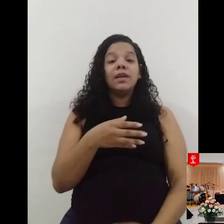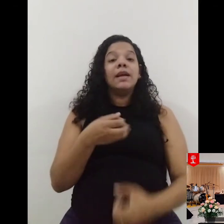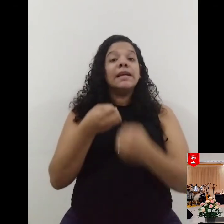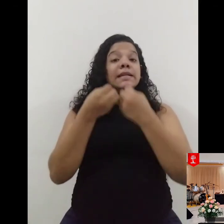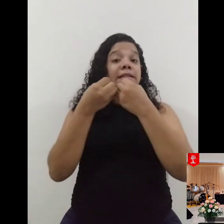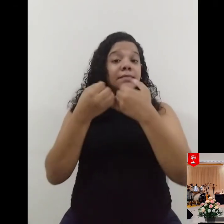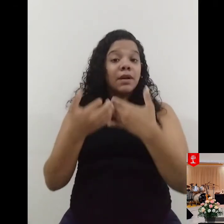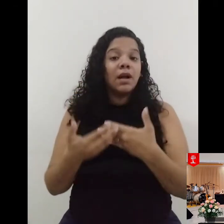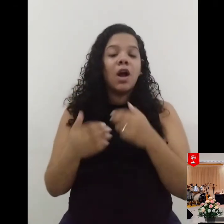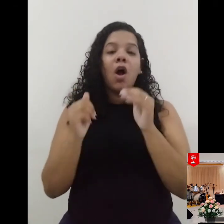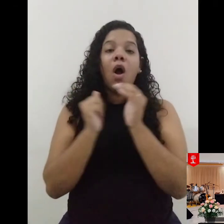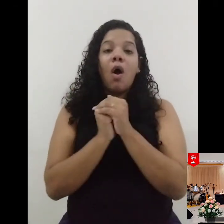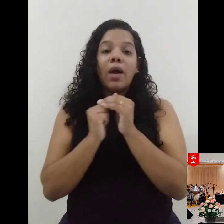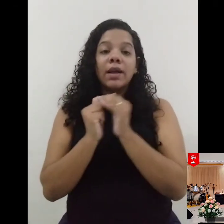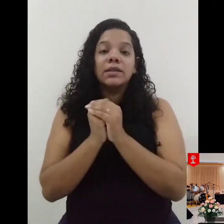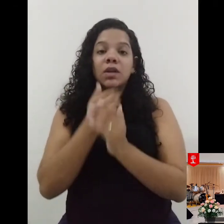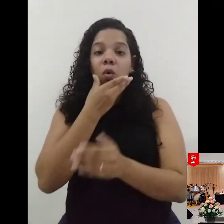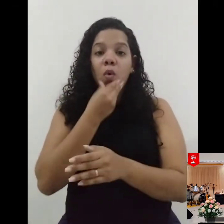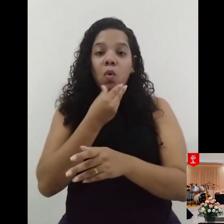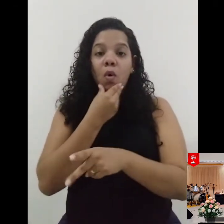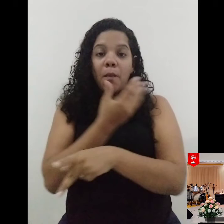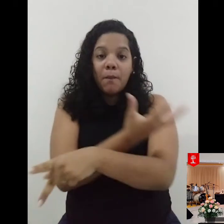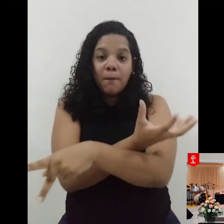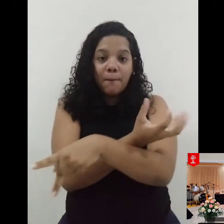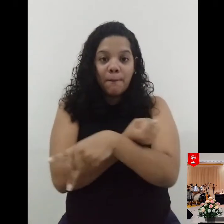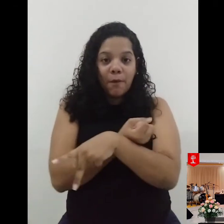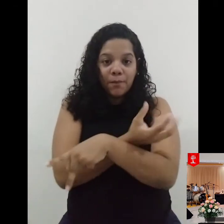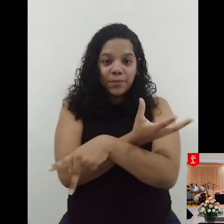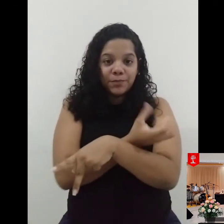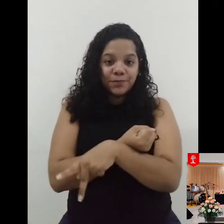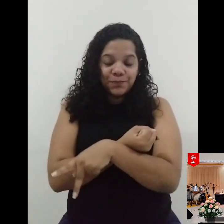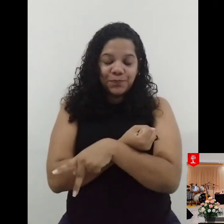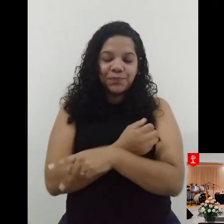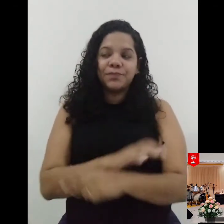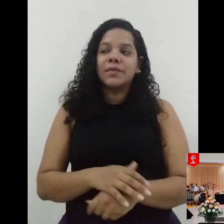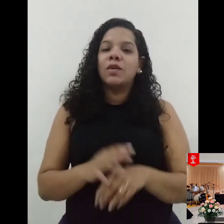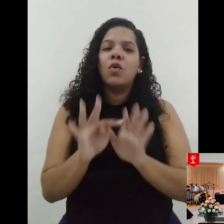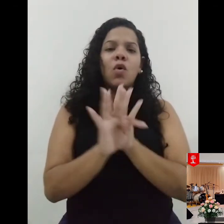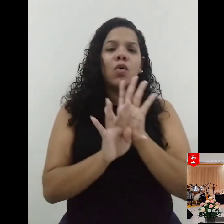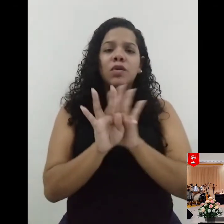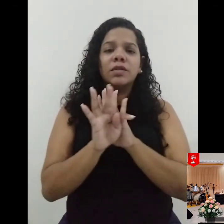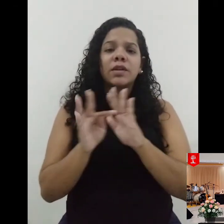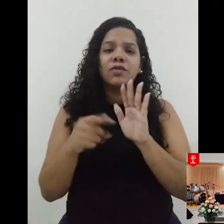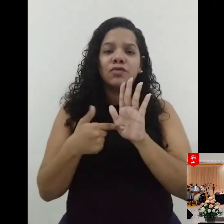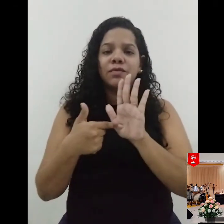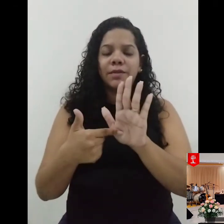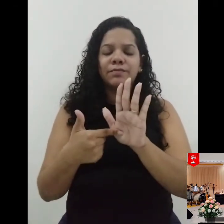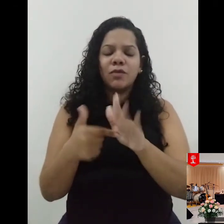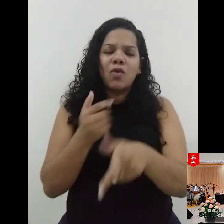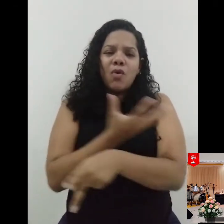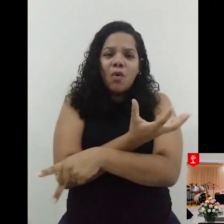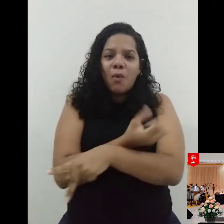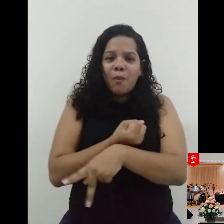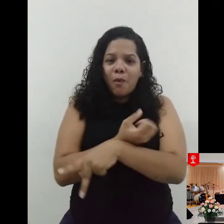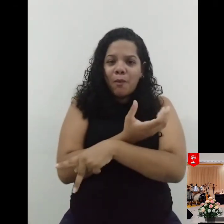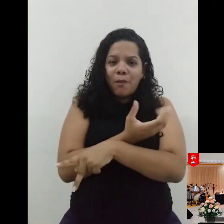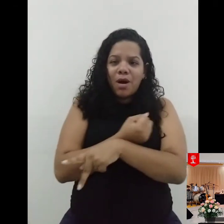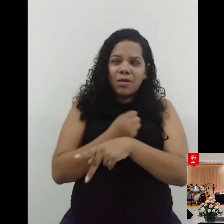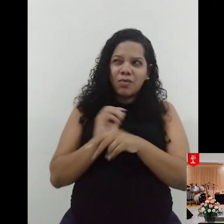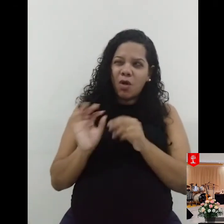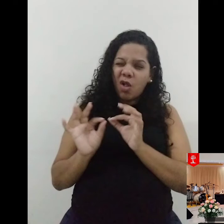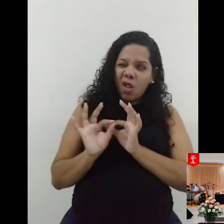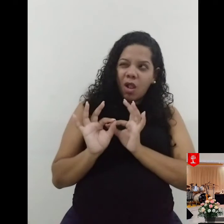pensando em quem era, ou o que fizera. Ele apenas batia no peito,